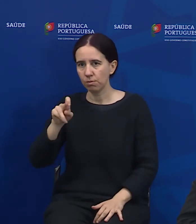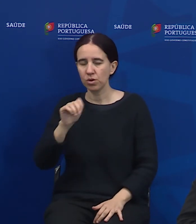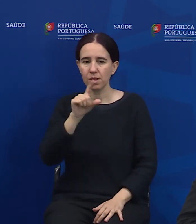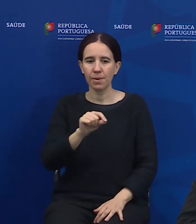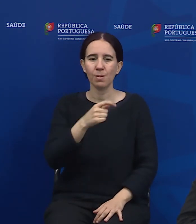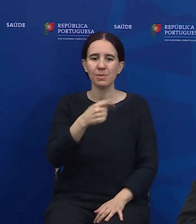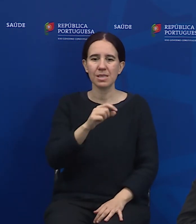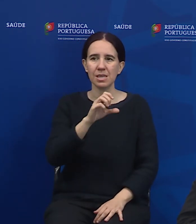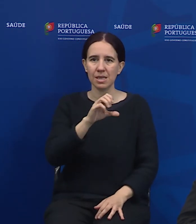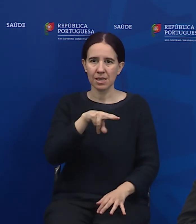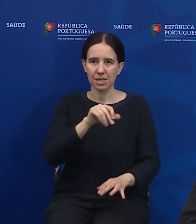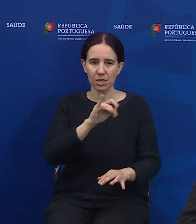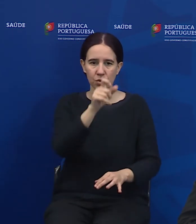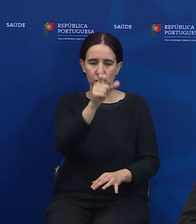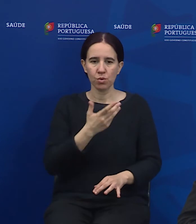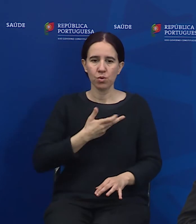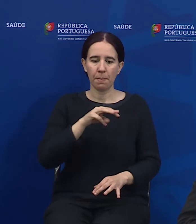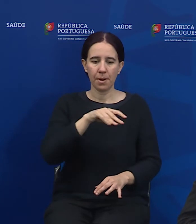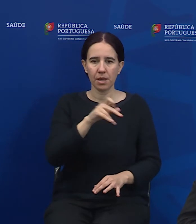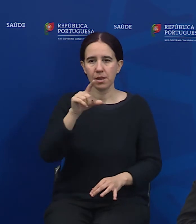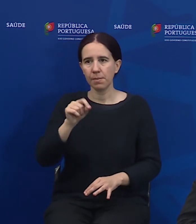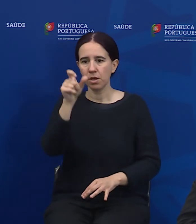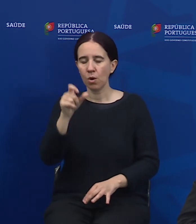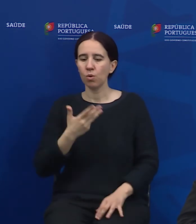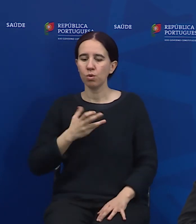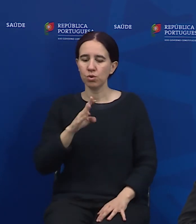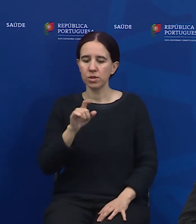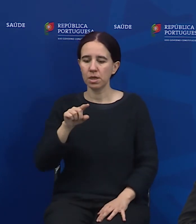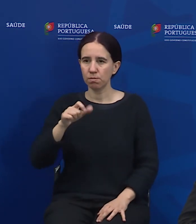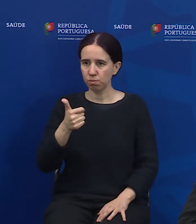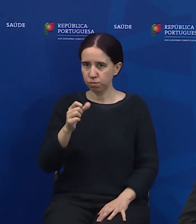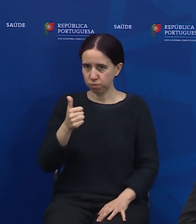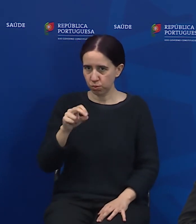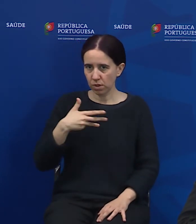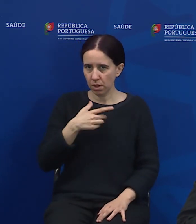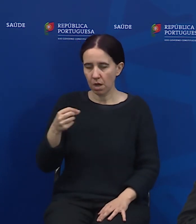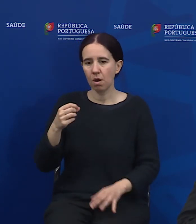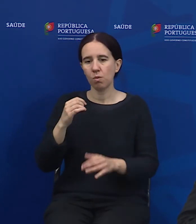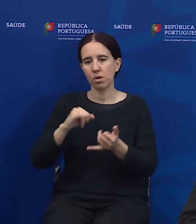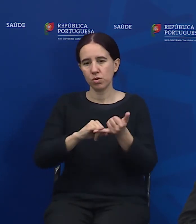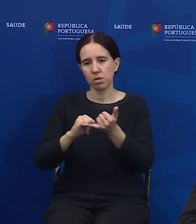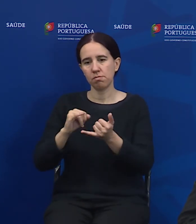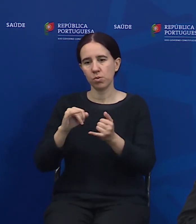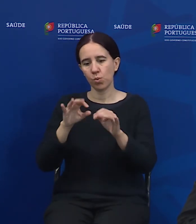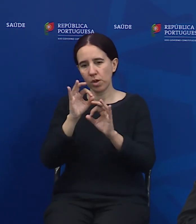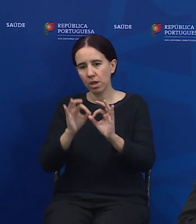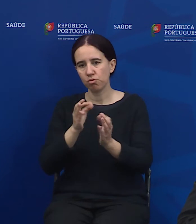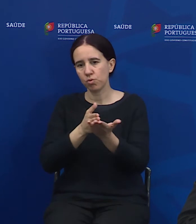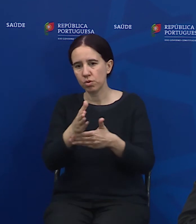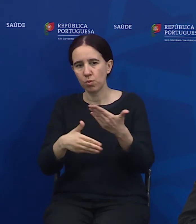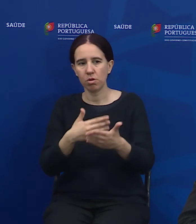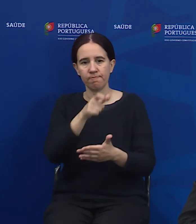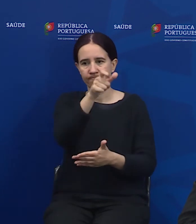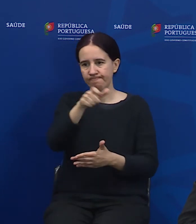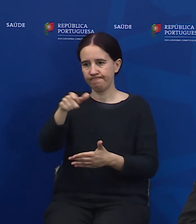presidente do que diz dr lindomar e ainda o doutor josé bordão da associação nacional de cuidados continuados nas pessoas deles